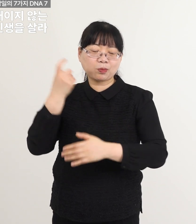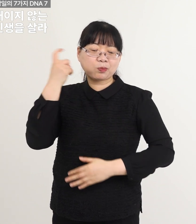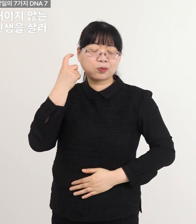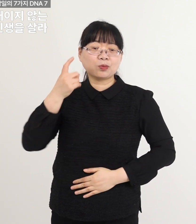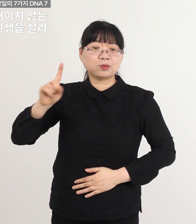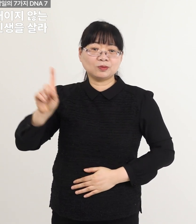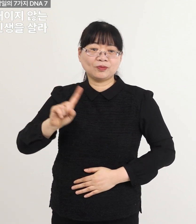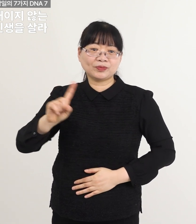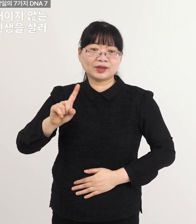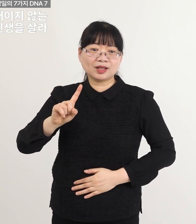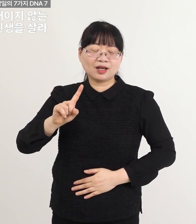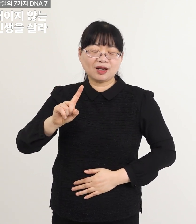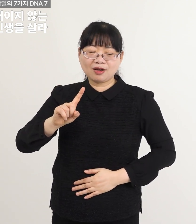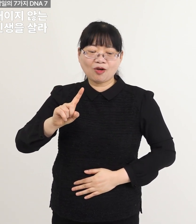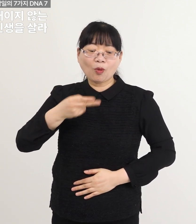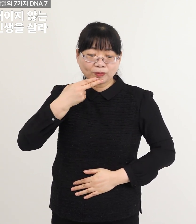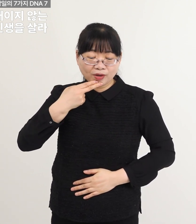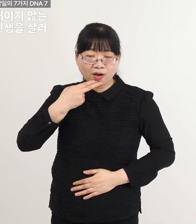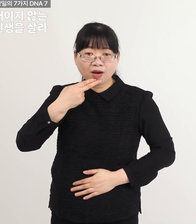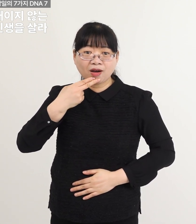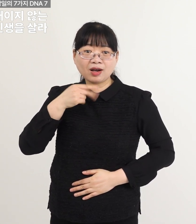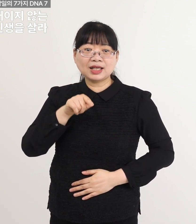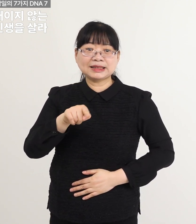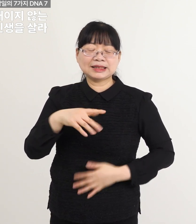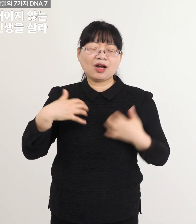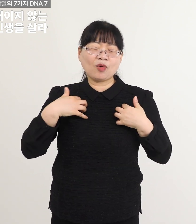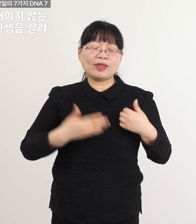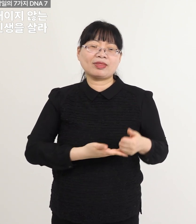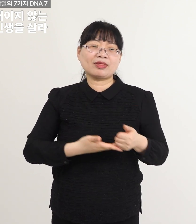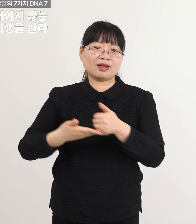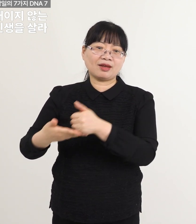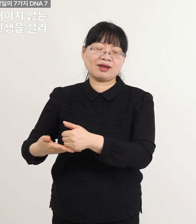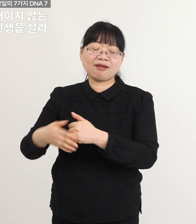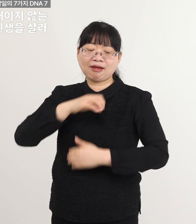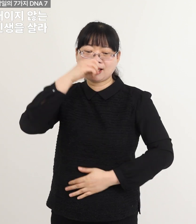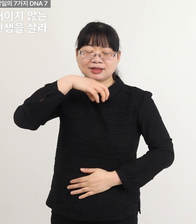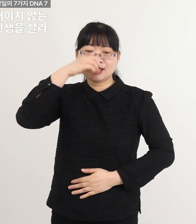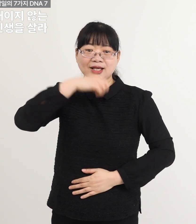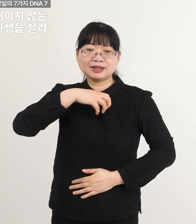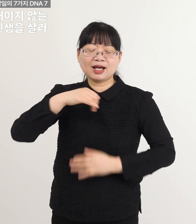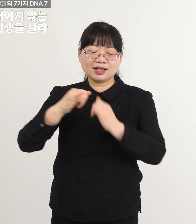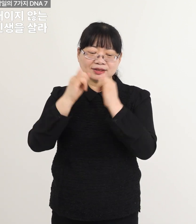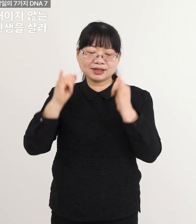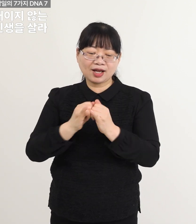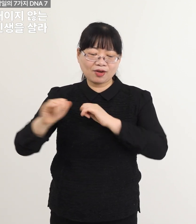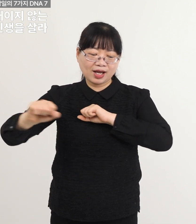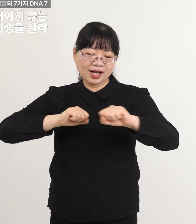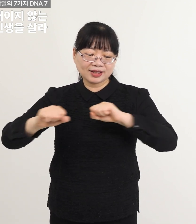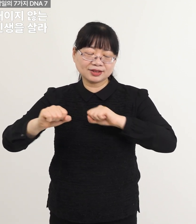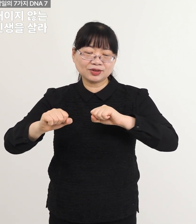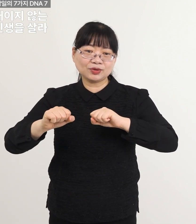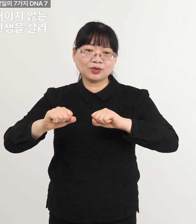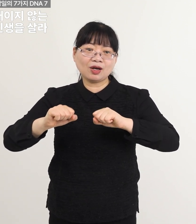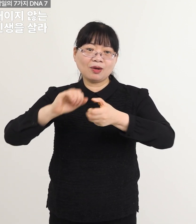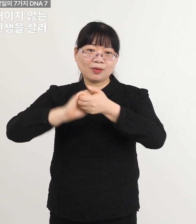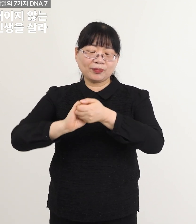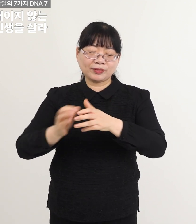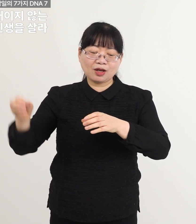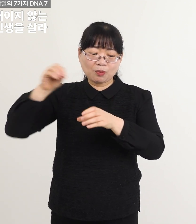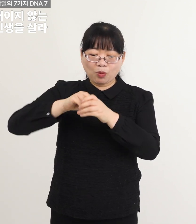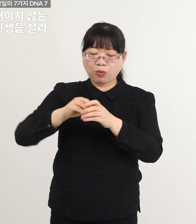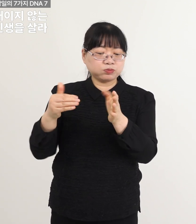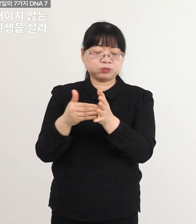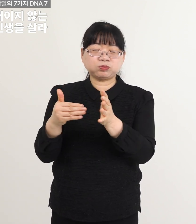복음이 물려져 있지 않으면 그 환대는 그냥 사회활동의 범주에 머무를